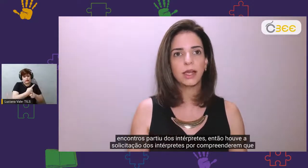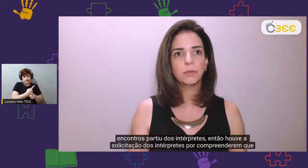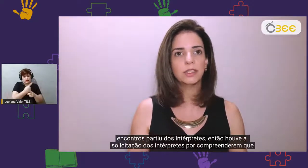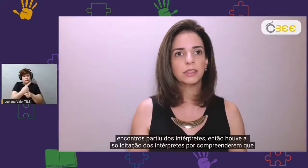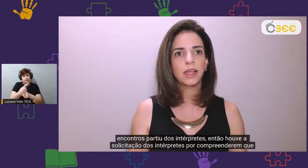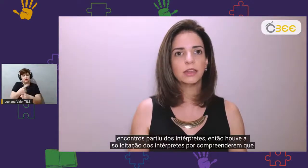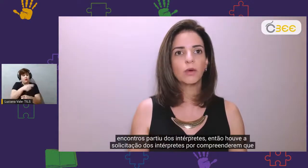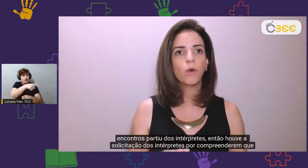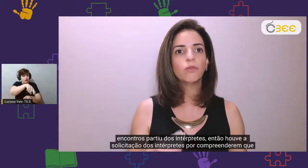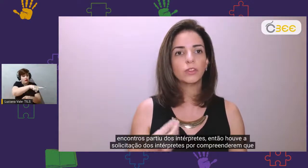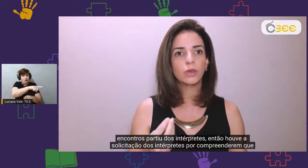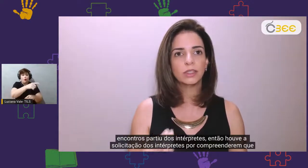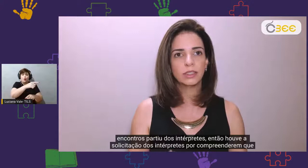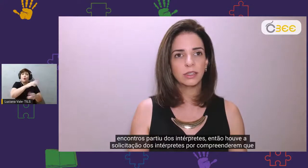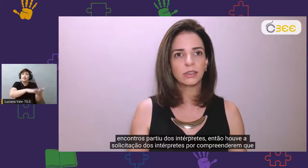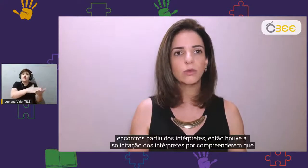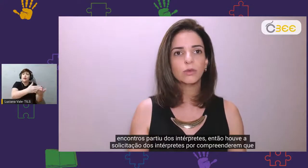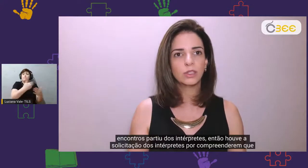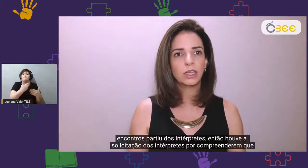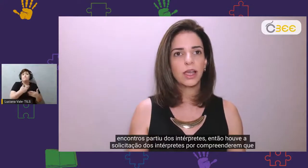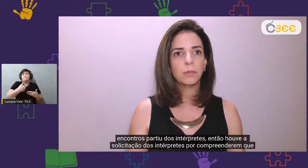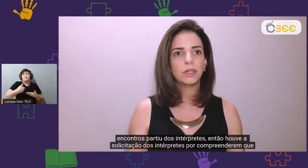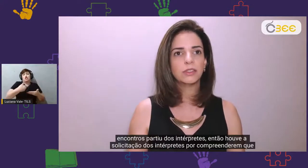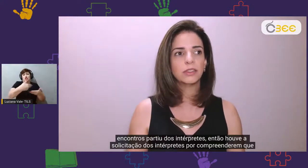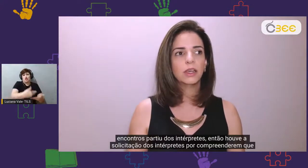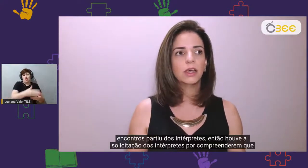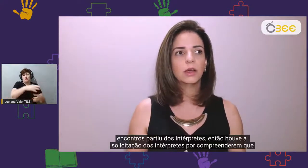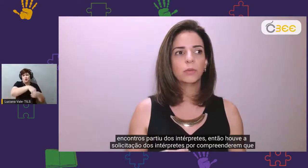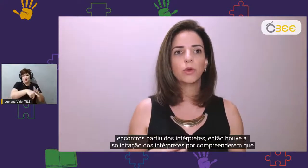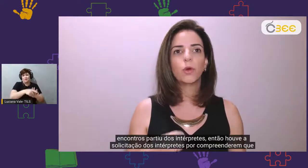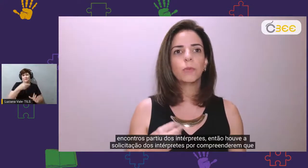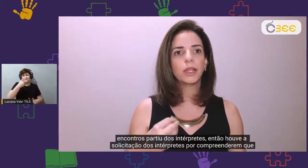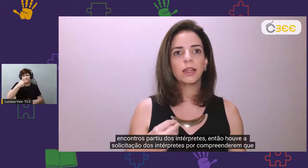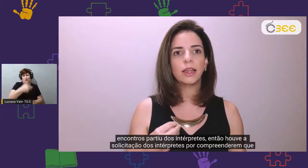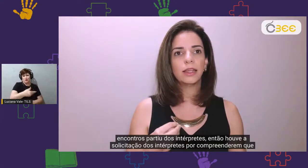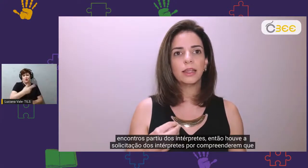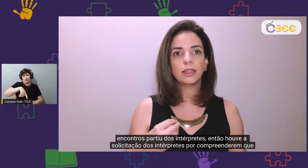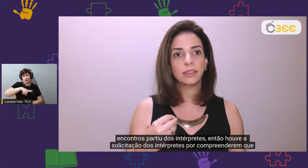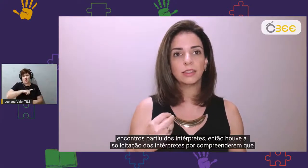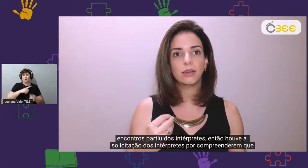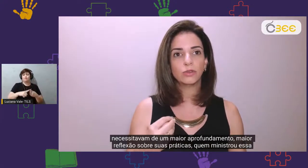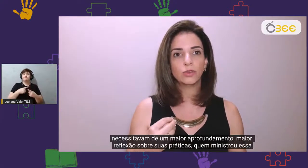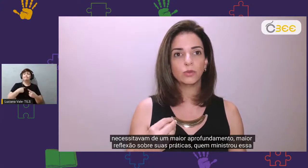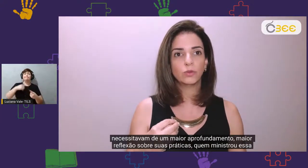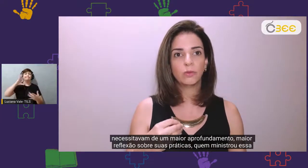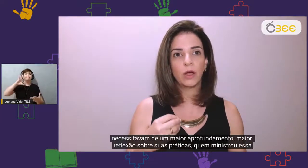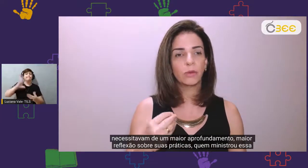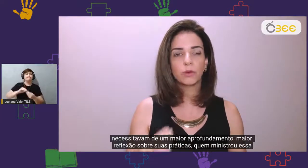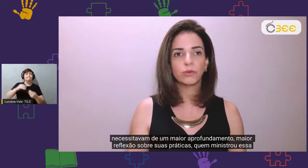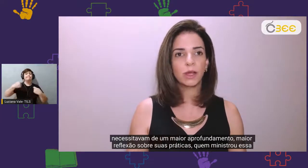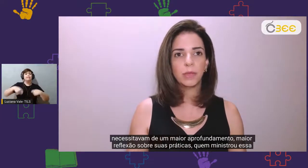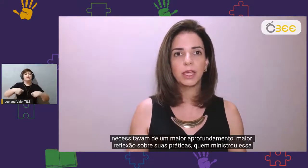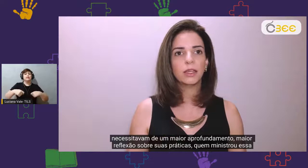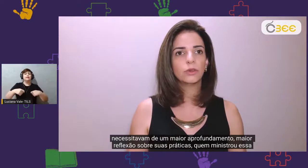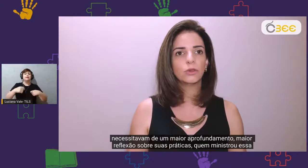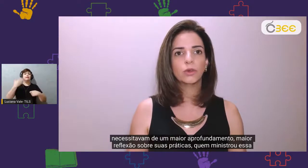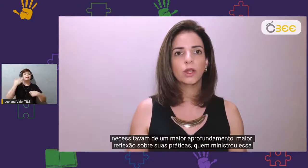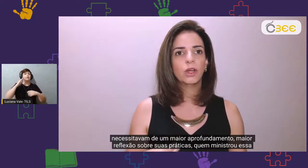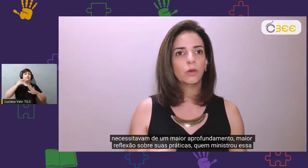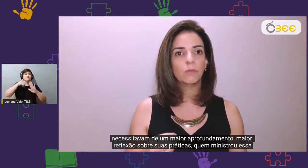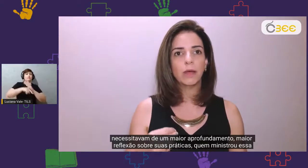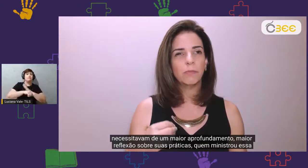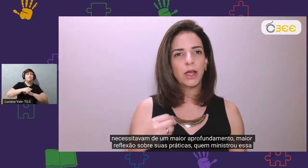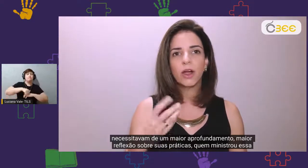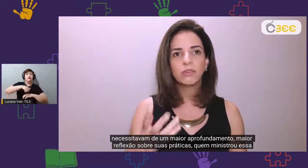dos intérpretes, né? Então houve a solicitação dos intérpretes por compreenderem que necessitavam de um maior